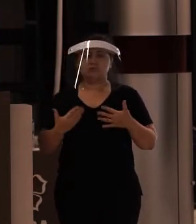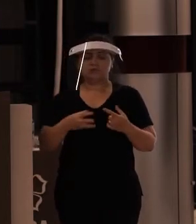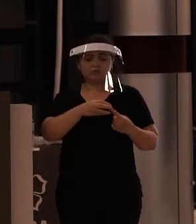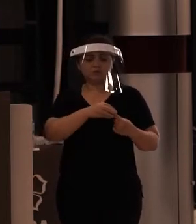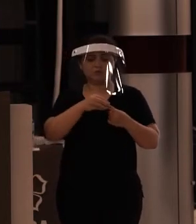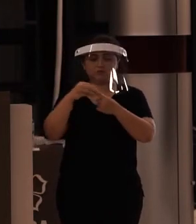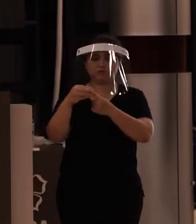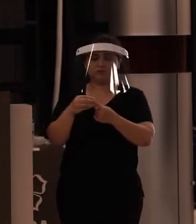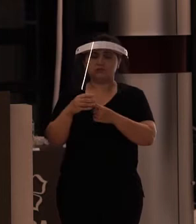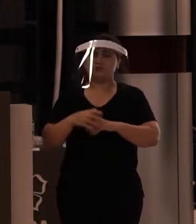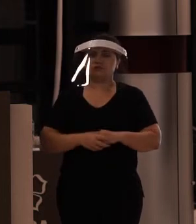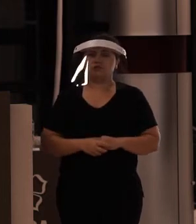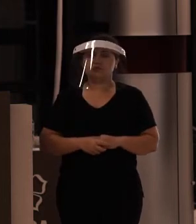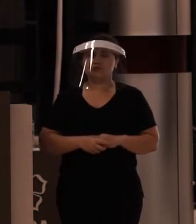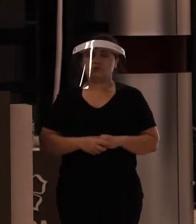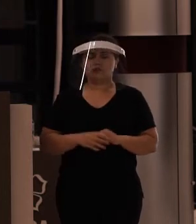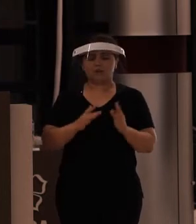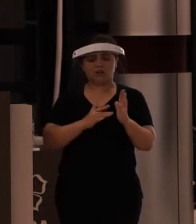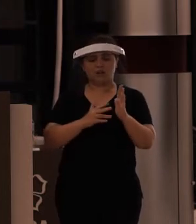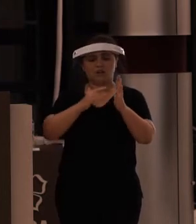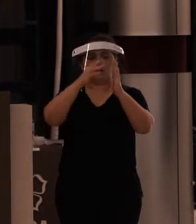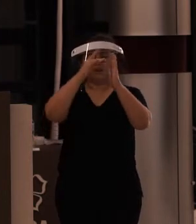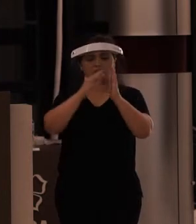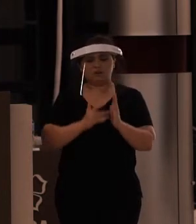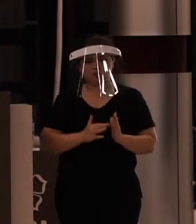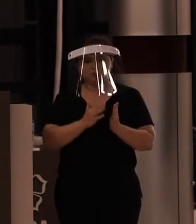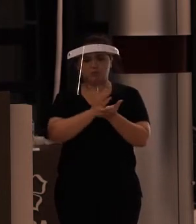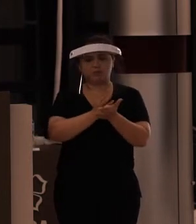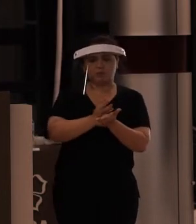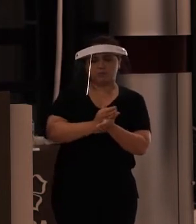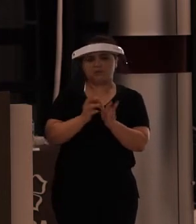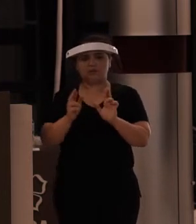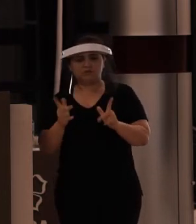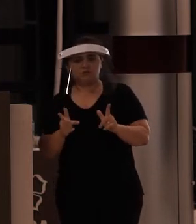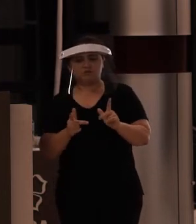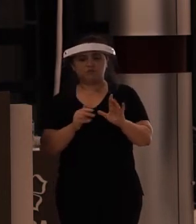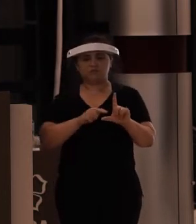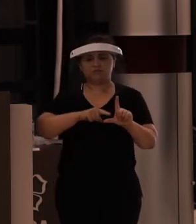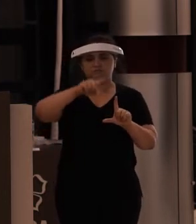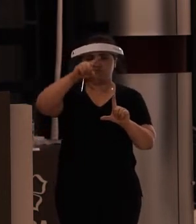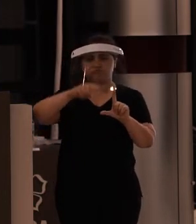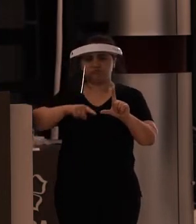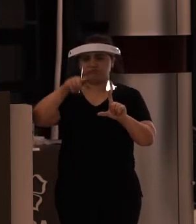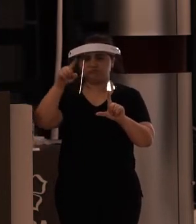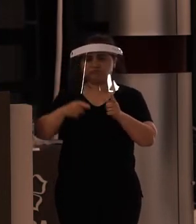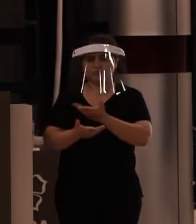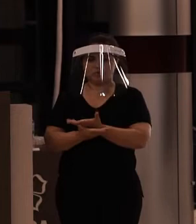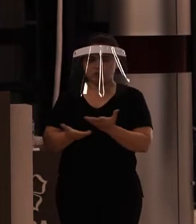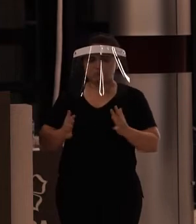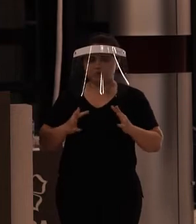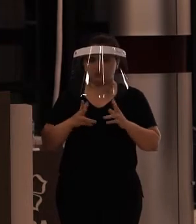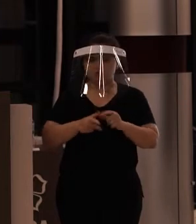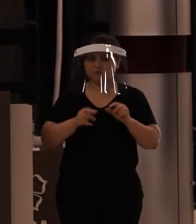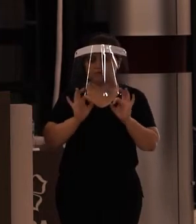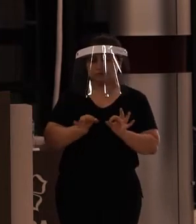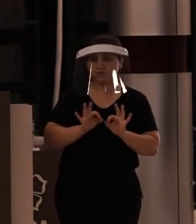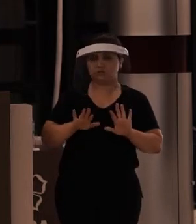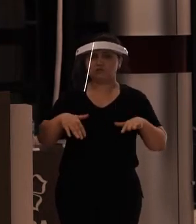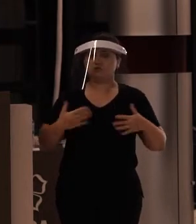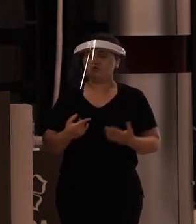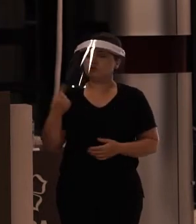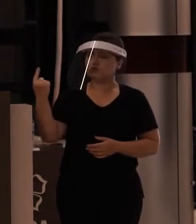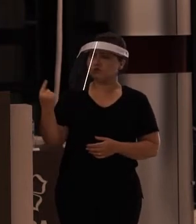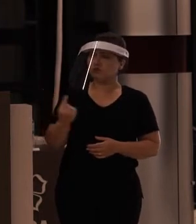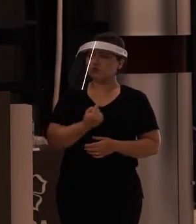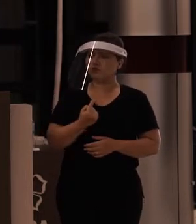aqui quem que é as temperaturas, média, referência, background, ambiente, tudo direitinho. E aí os caras vêm aqui,